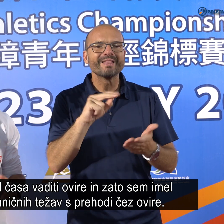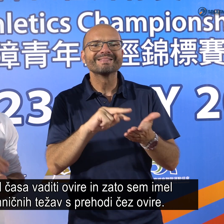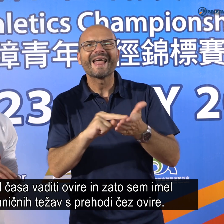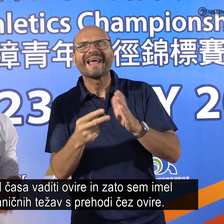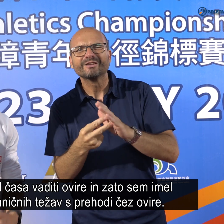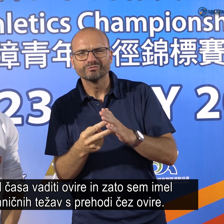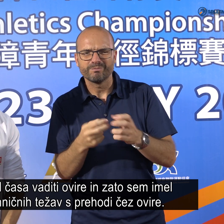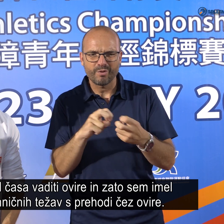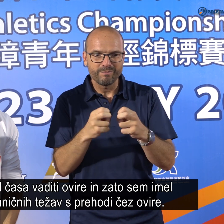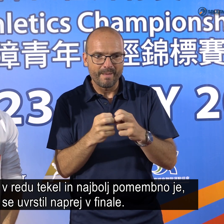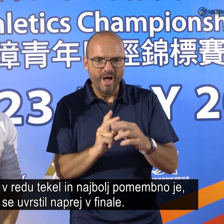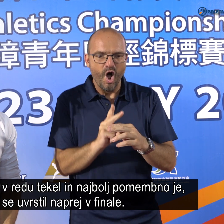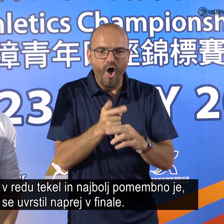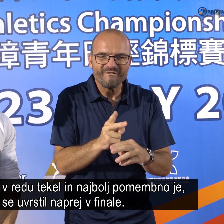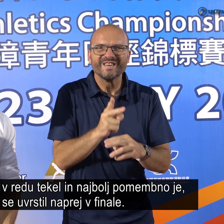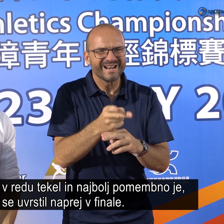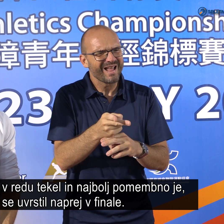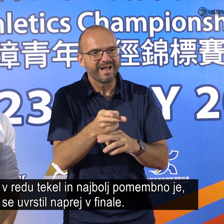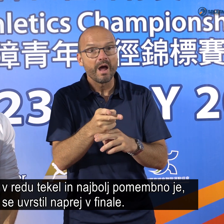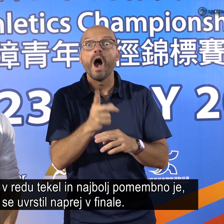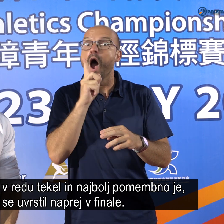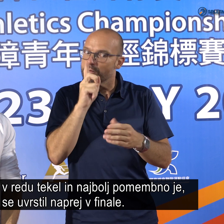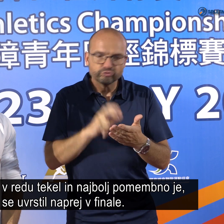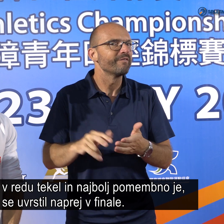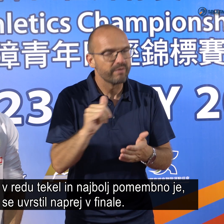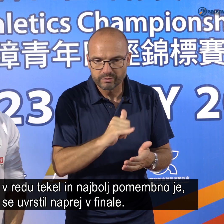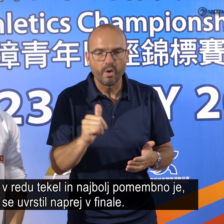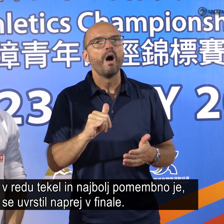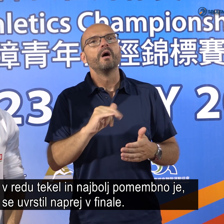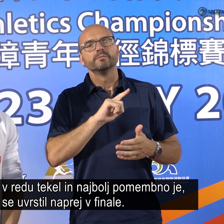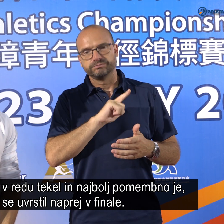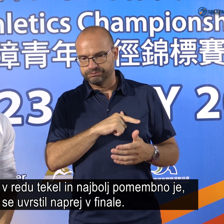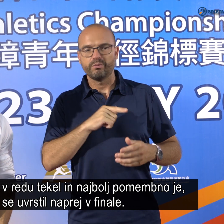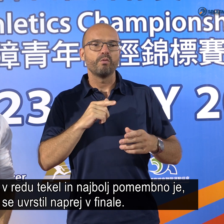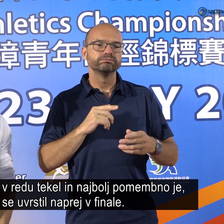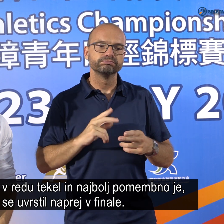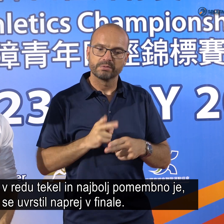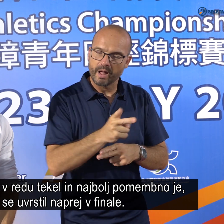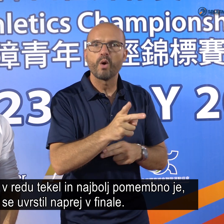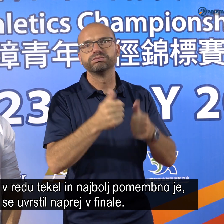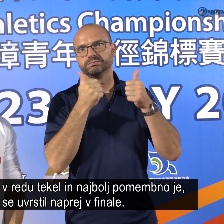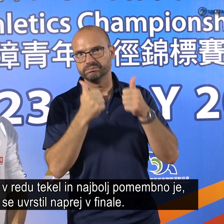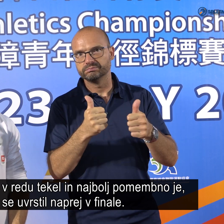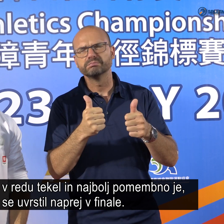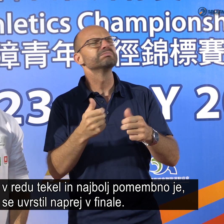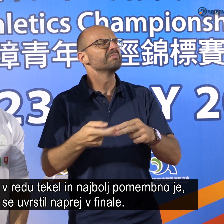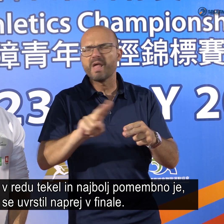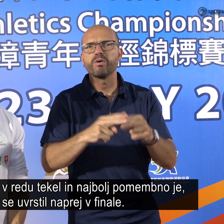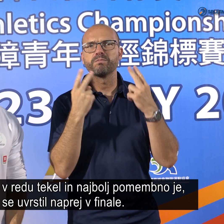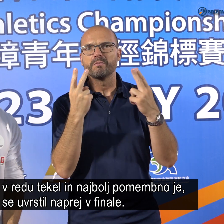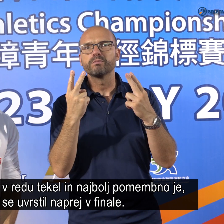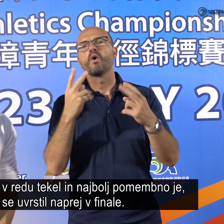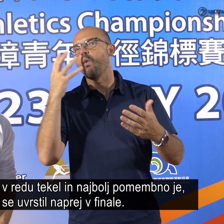nedavčev, prehodi za ovire. Kljub temu sem se kar v redu tekal in najbolj pomembno je, da sem se uvrstil